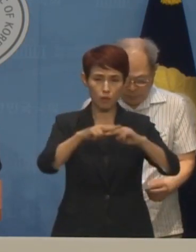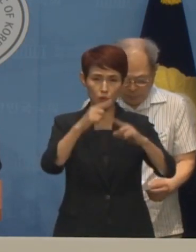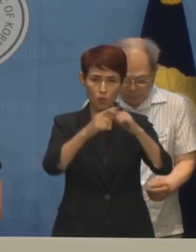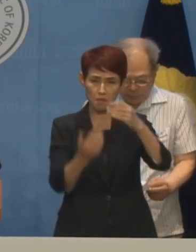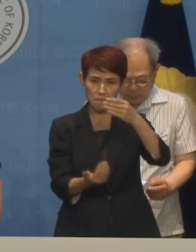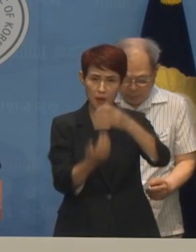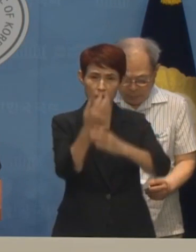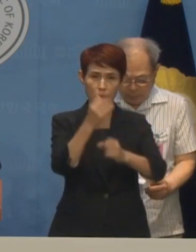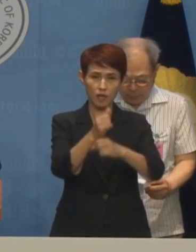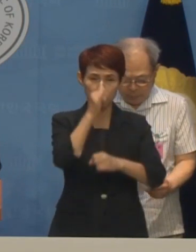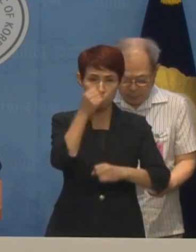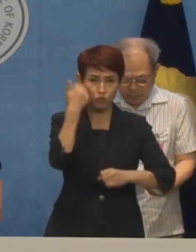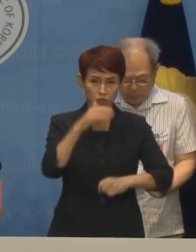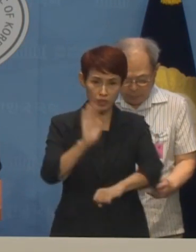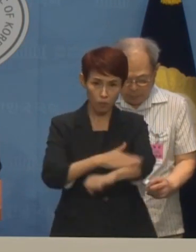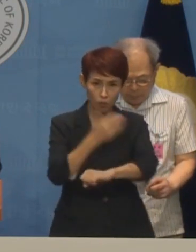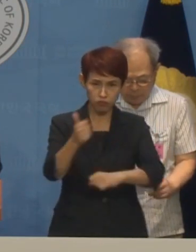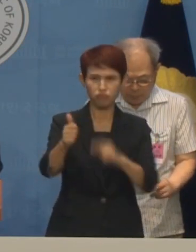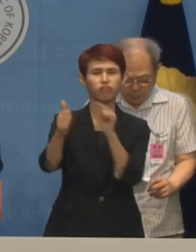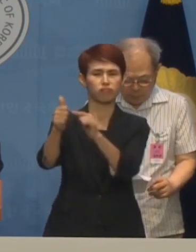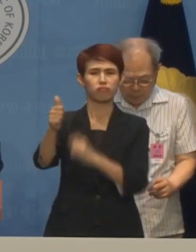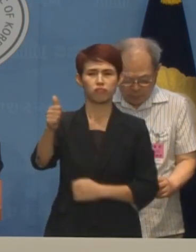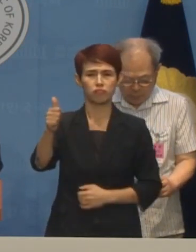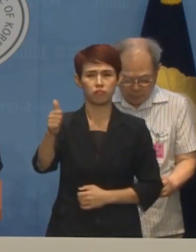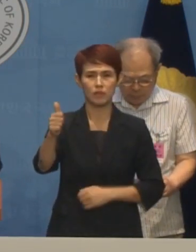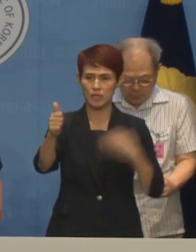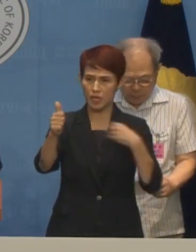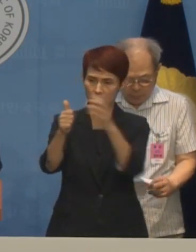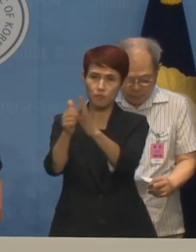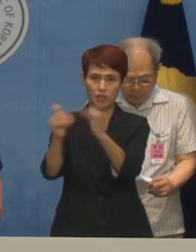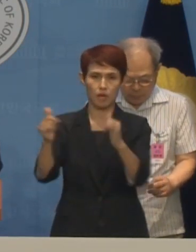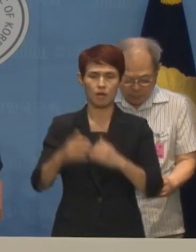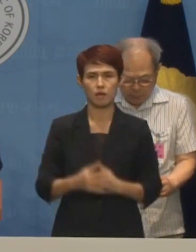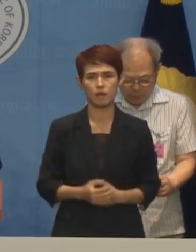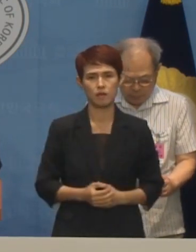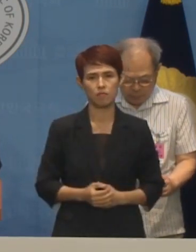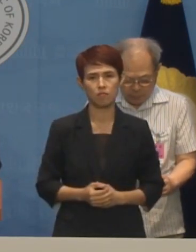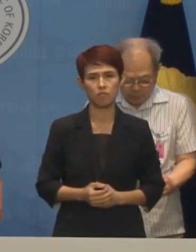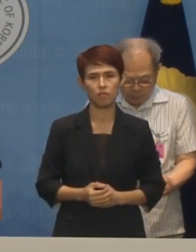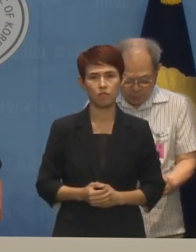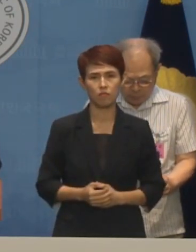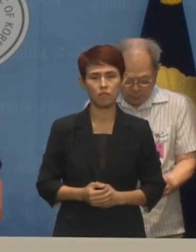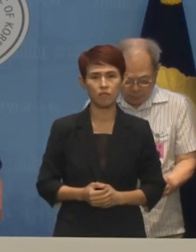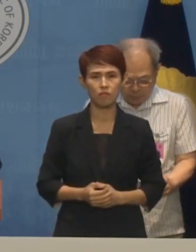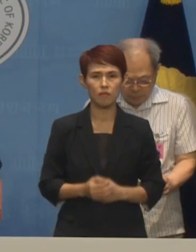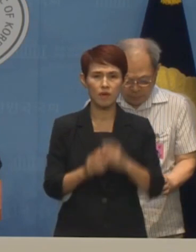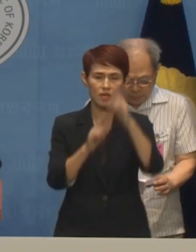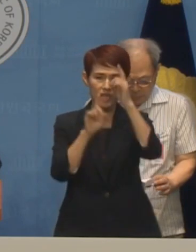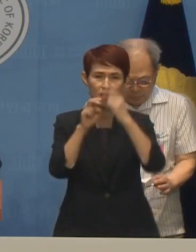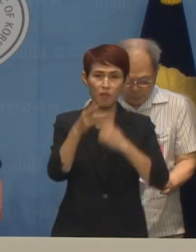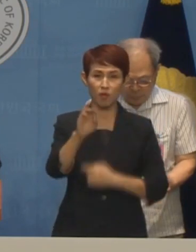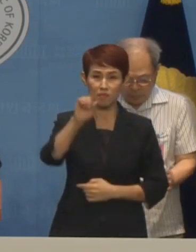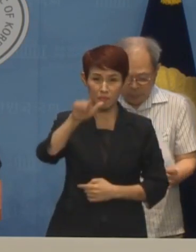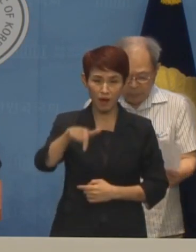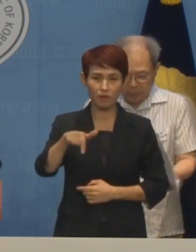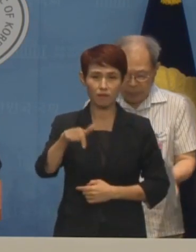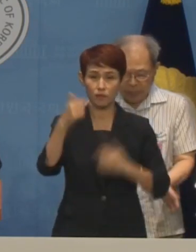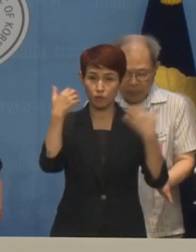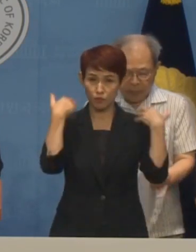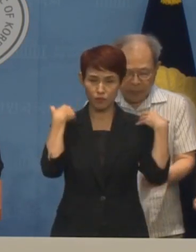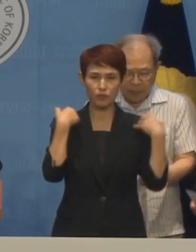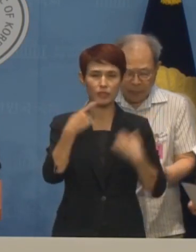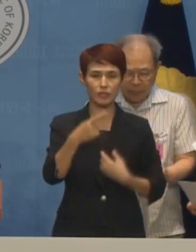일으킨 장본인이자 책임자인 것이다. 당시 로이터 통신 보도에 따르면 이명박 정부는 샘물교회